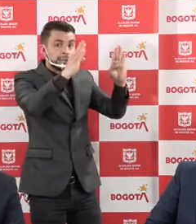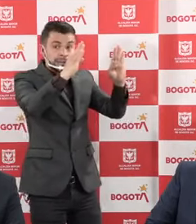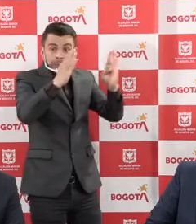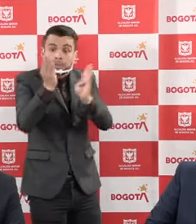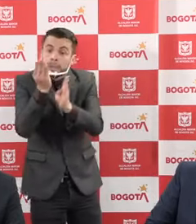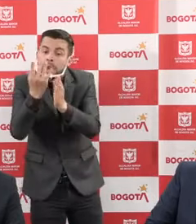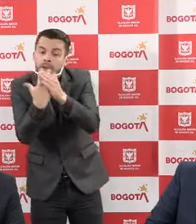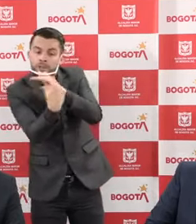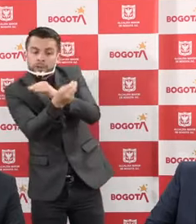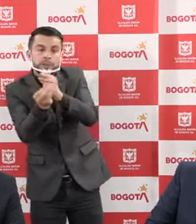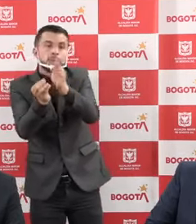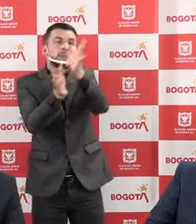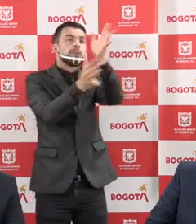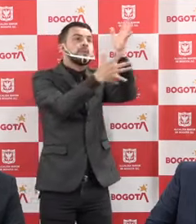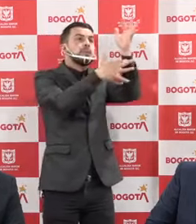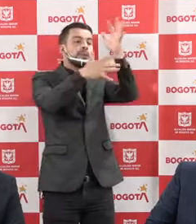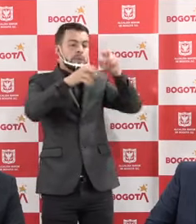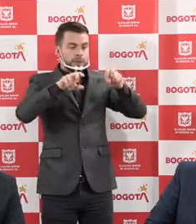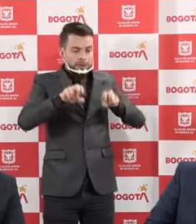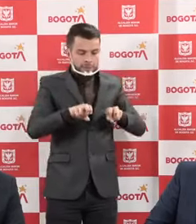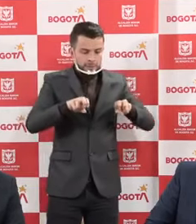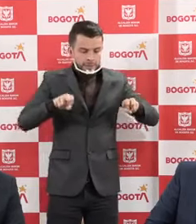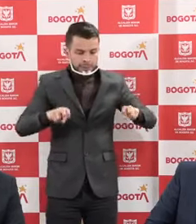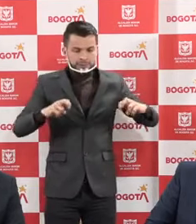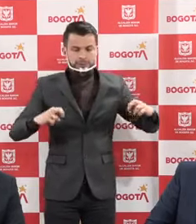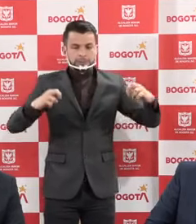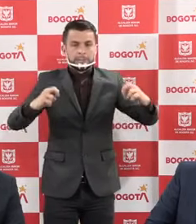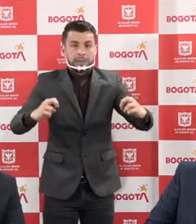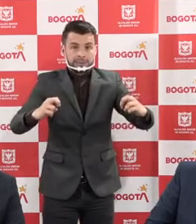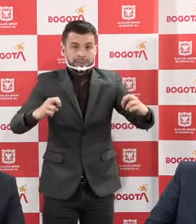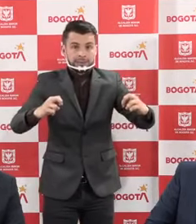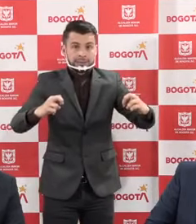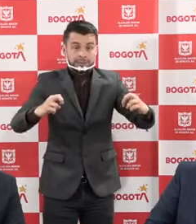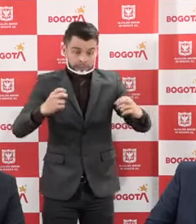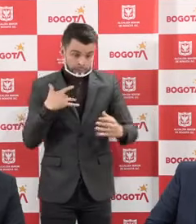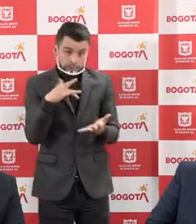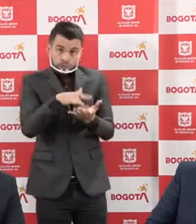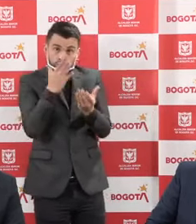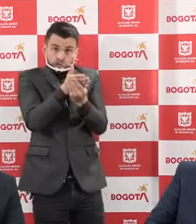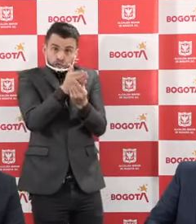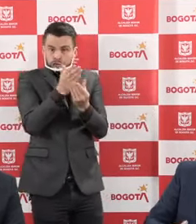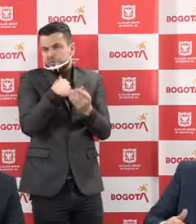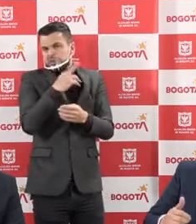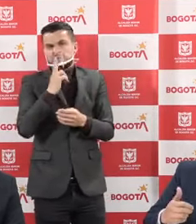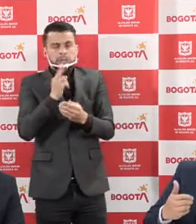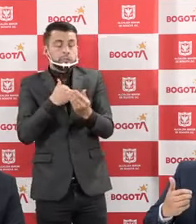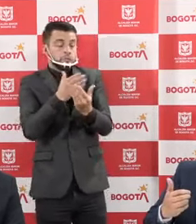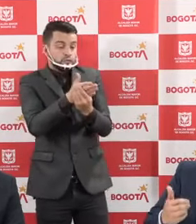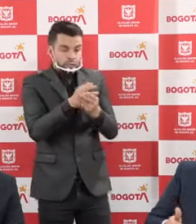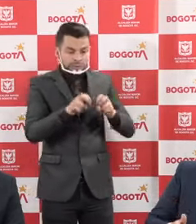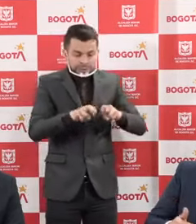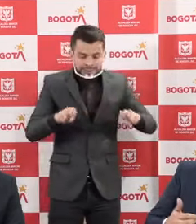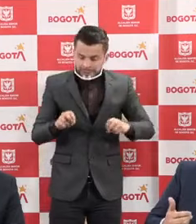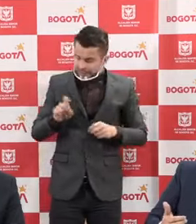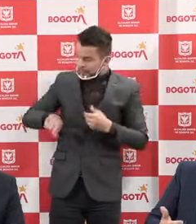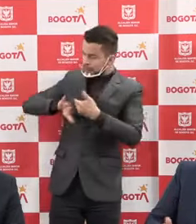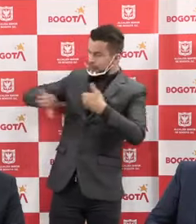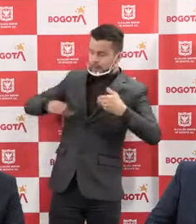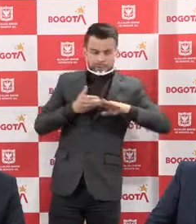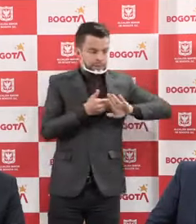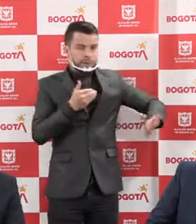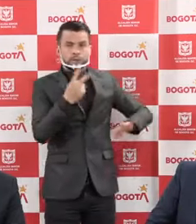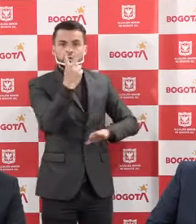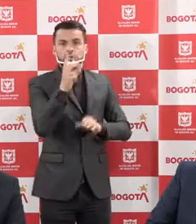mínimo de dos metros entre las personas que asistan como clientes adicional a que los restaurantes y las plazoletas